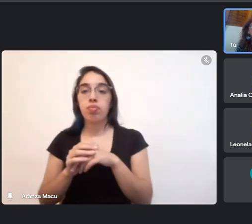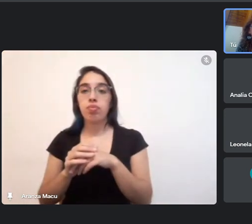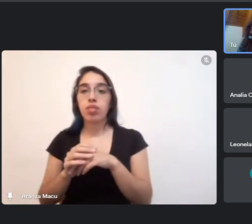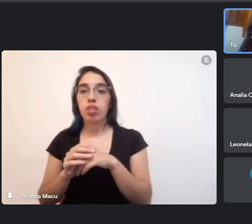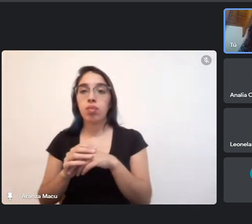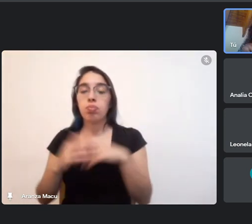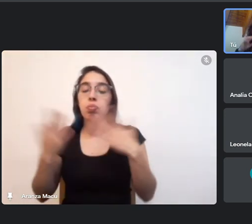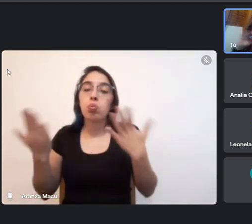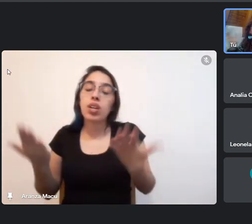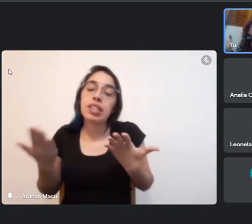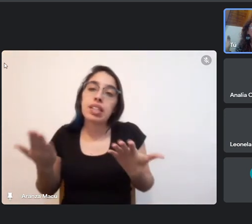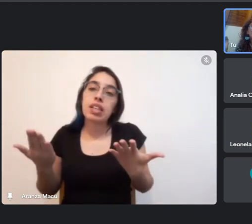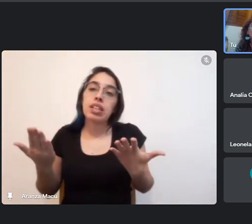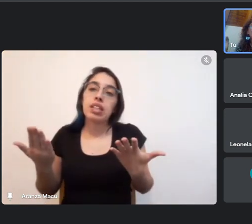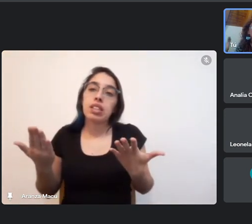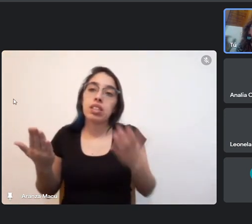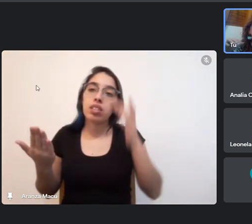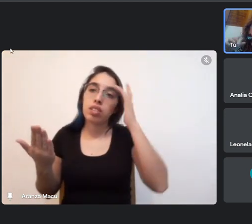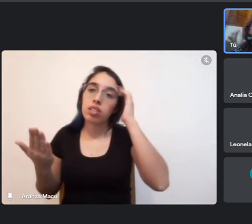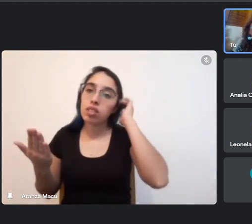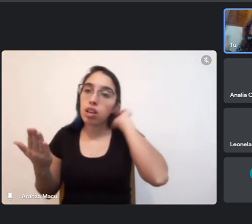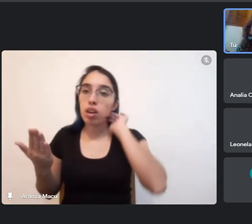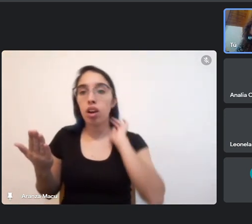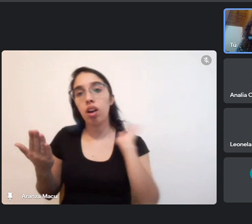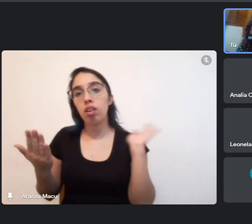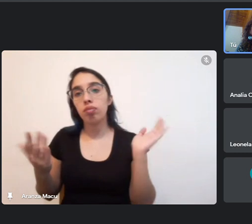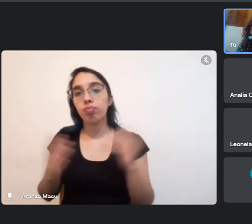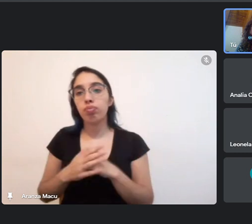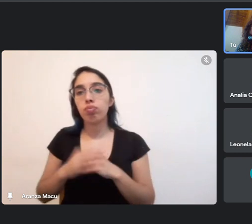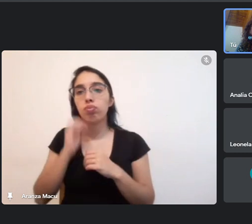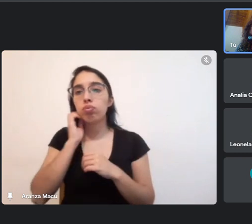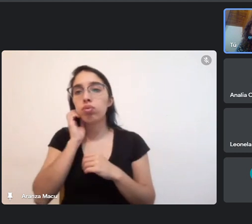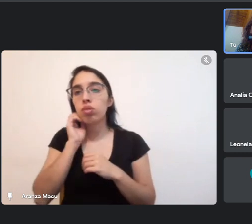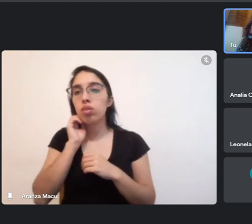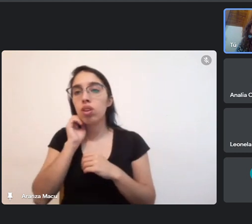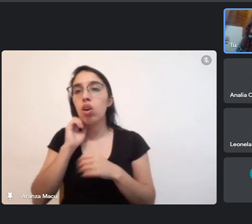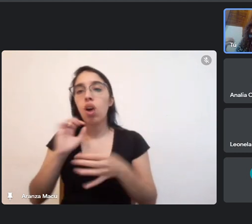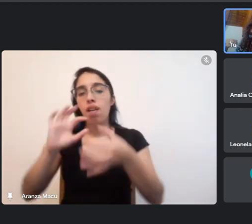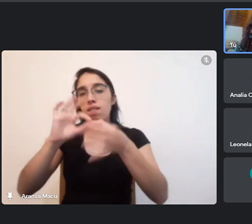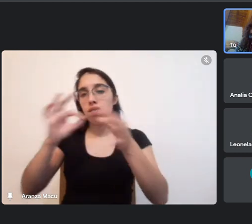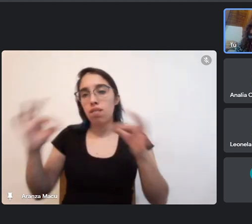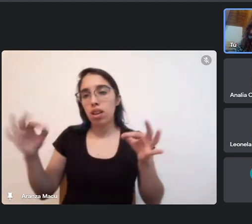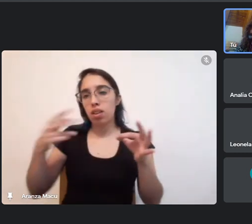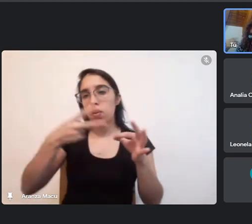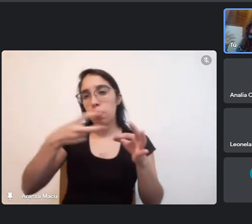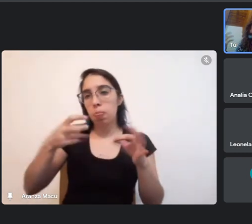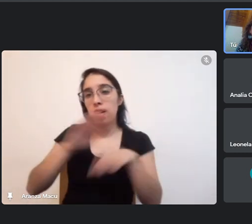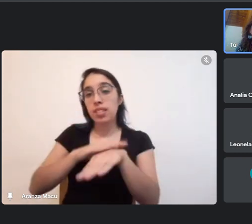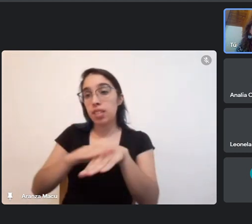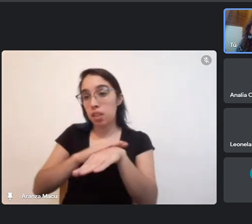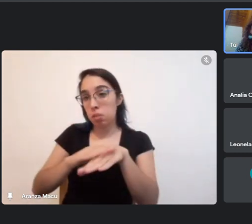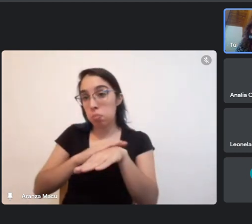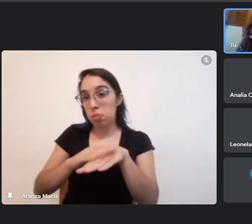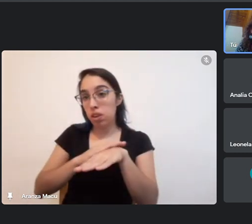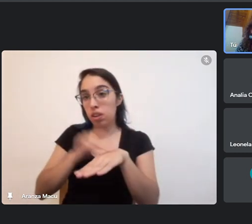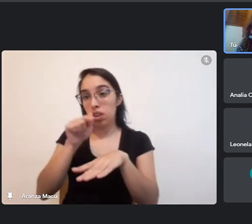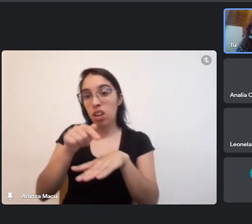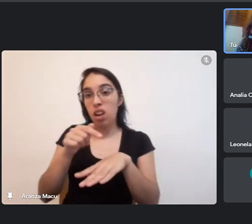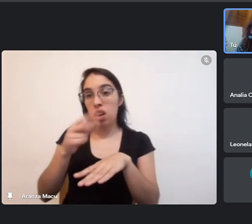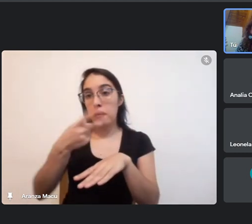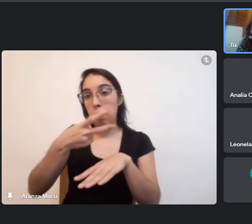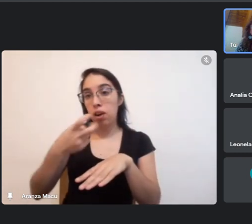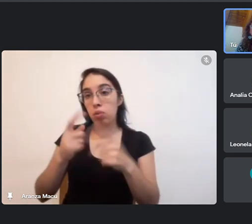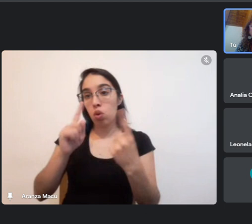una frase verbal simple, solo con el verbo principal, y puede ser una frase verbal compuesta